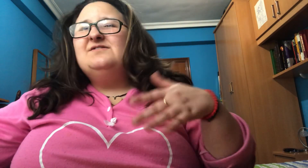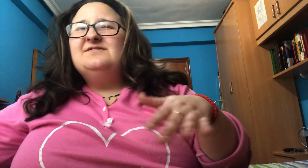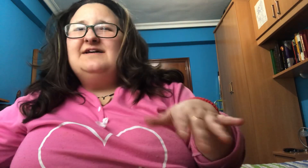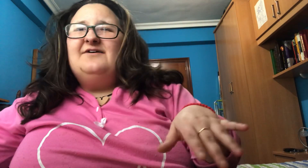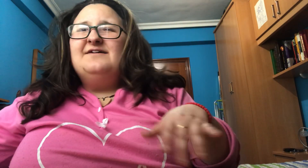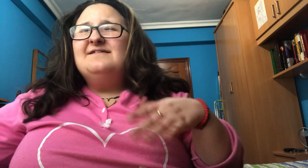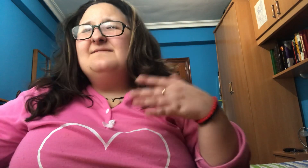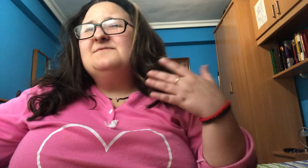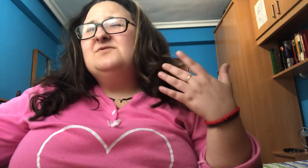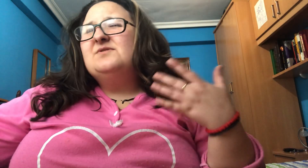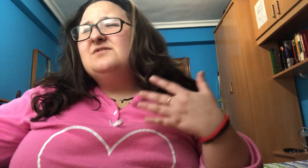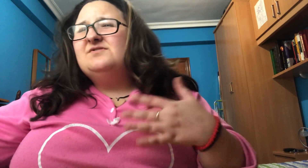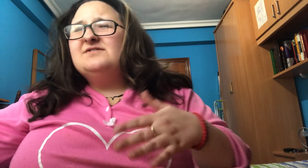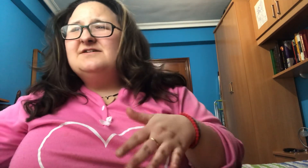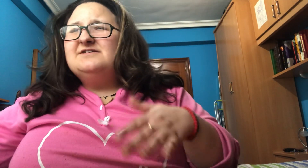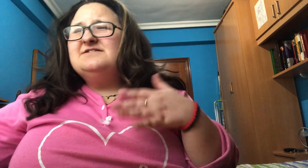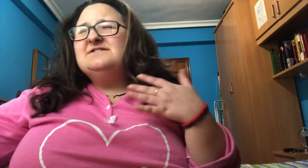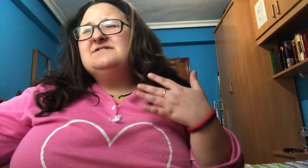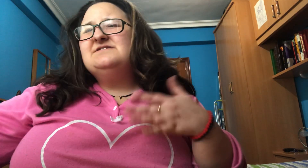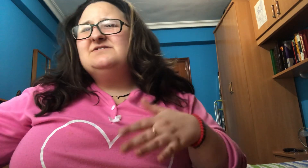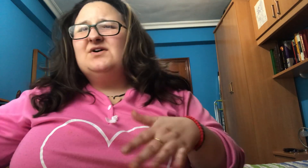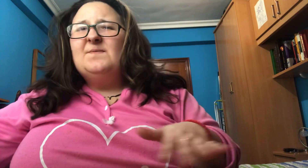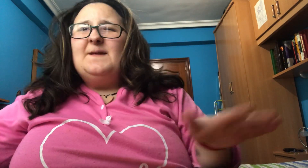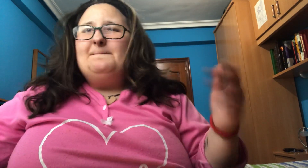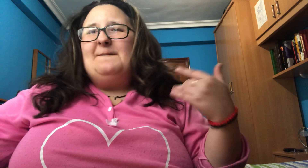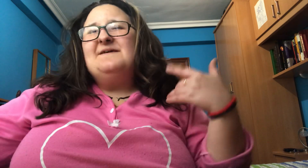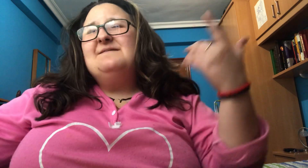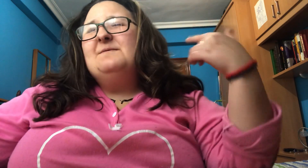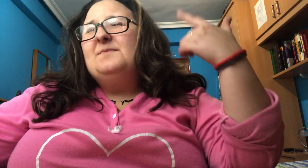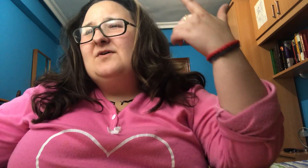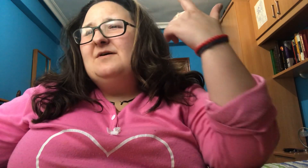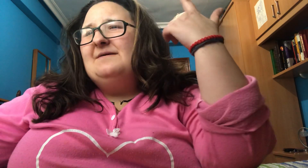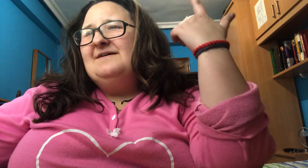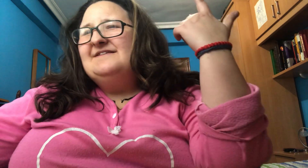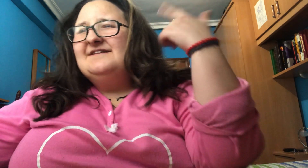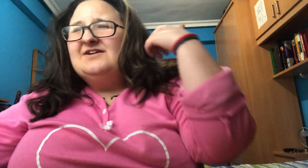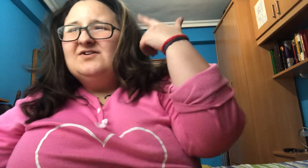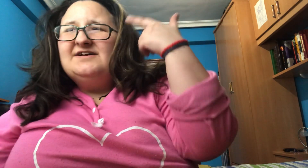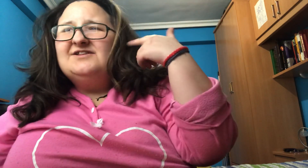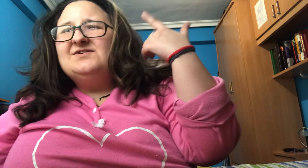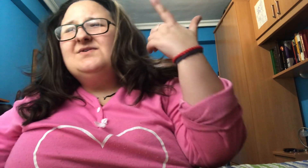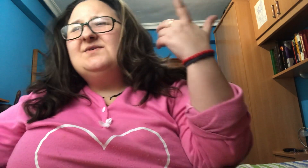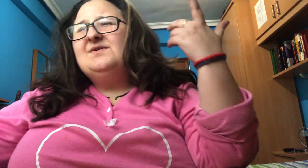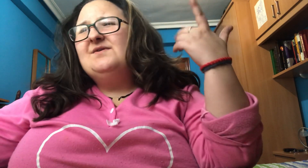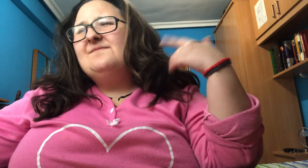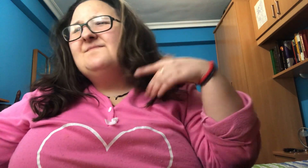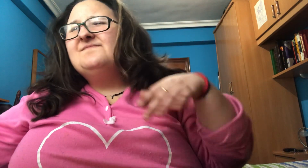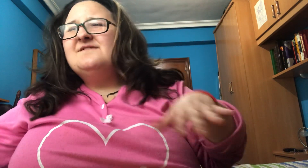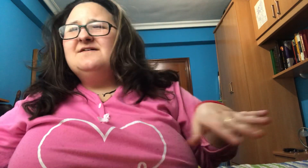Y ahora que me estoy roto, que te necesito. Mami, dame un poco que me tienes loquito.